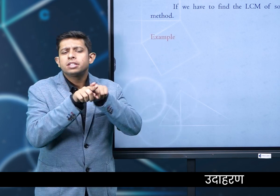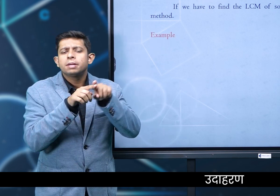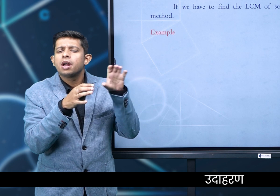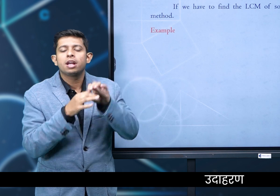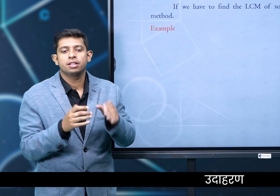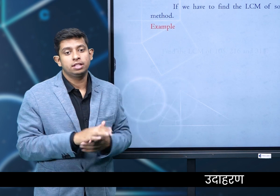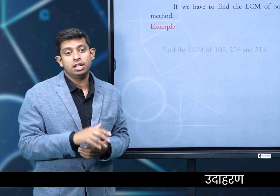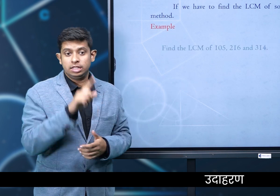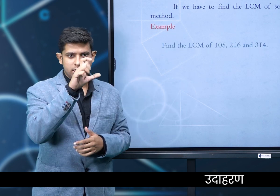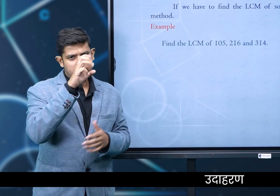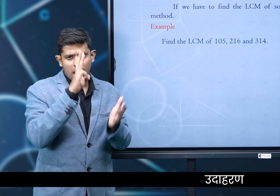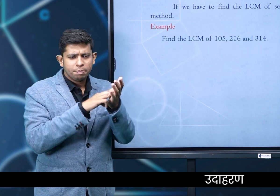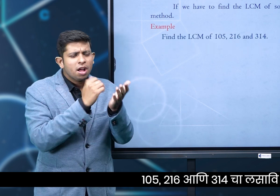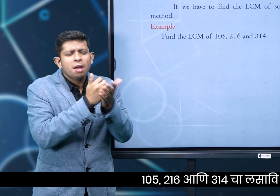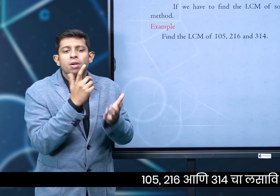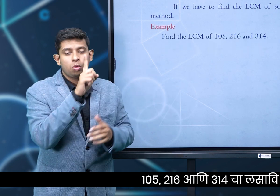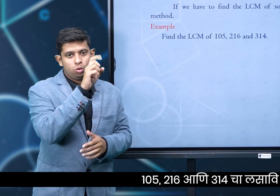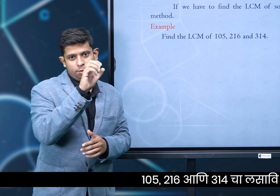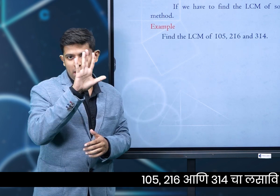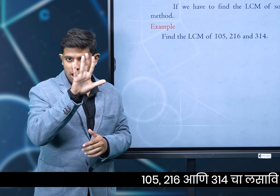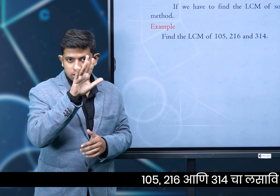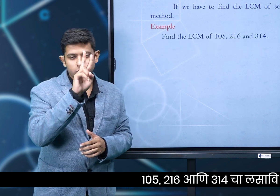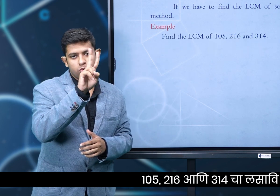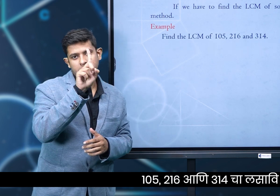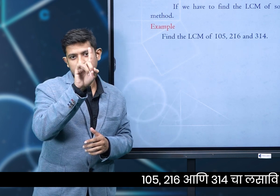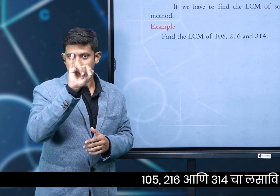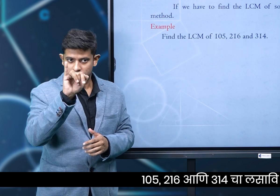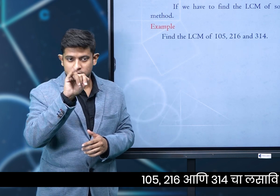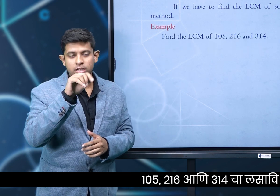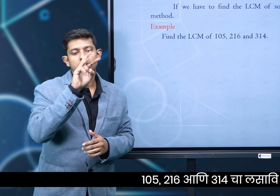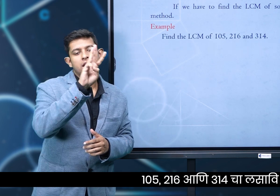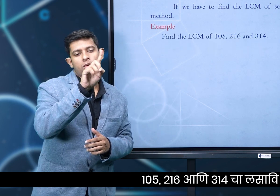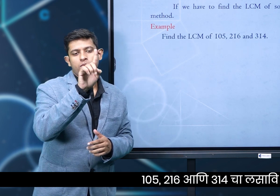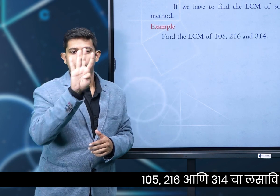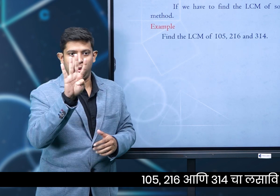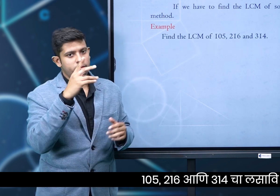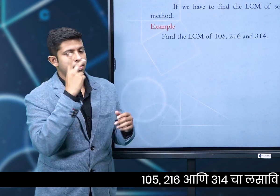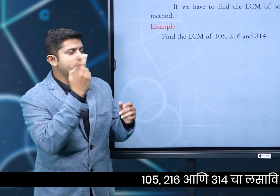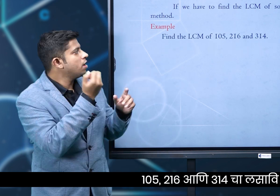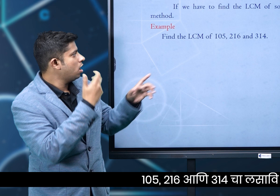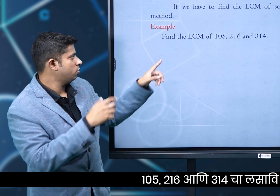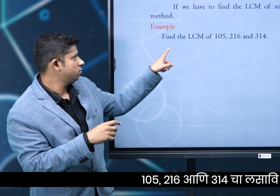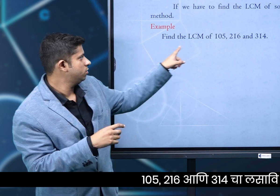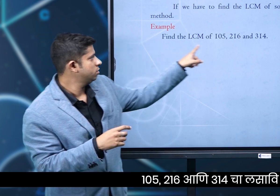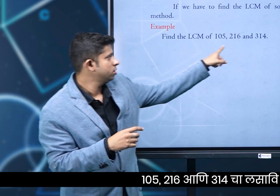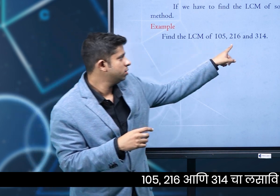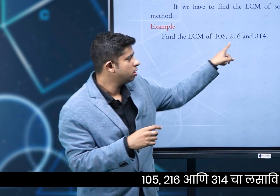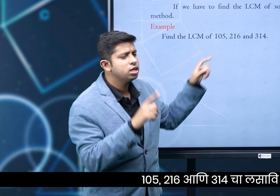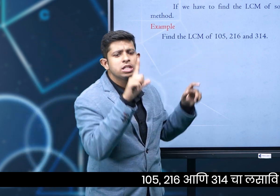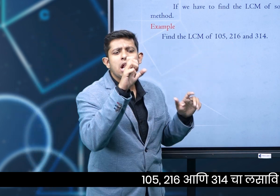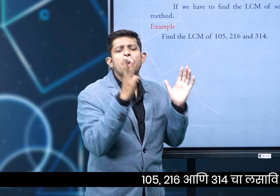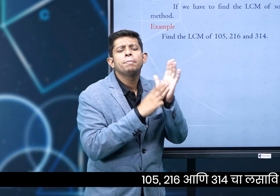उदाहरण 105, 216 आणि 314चा लसावी शोधा.